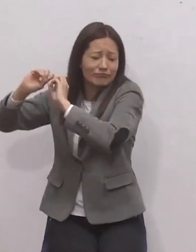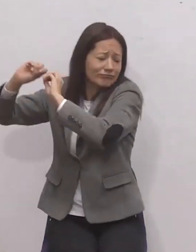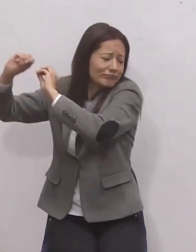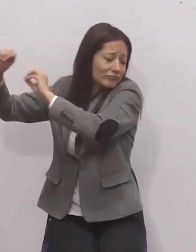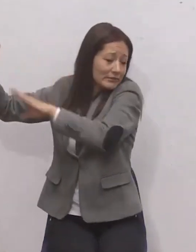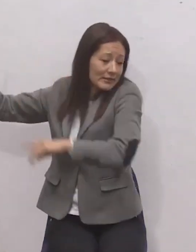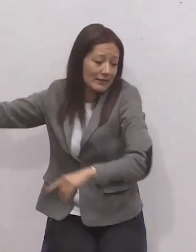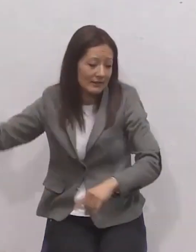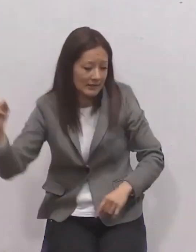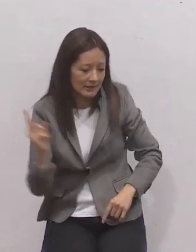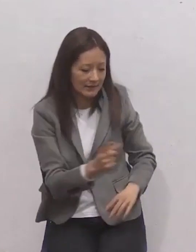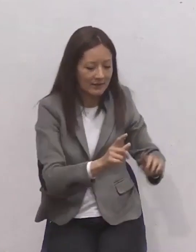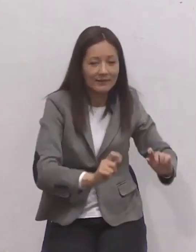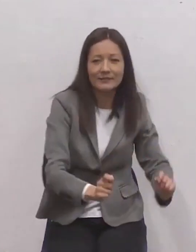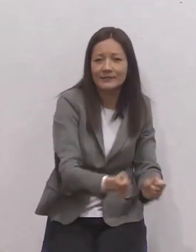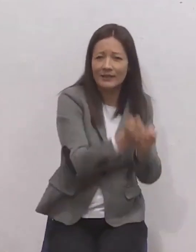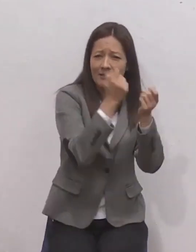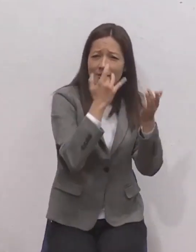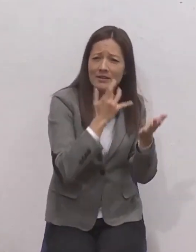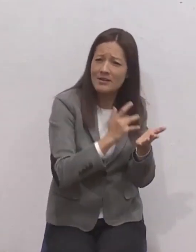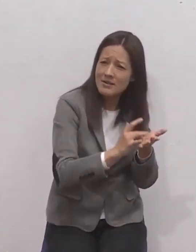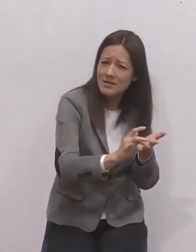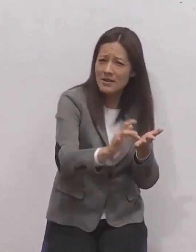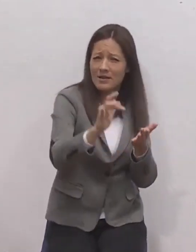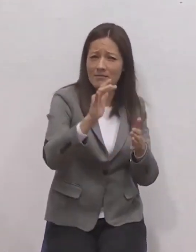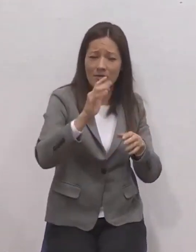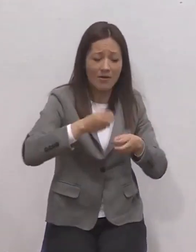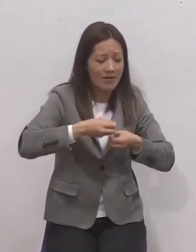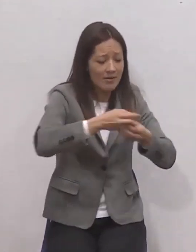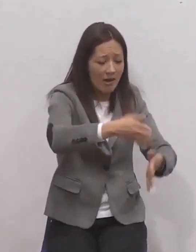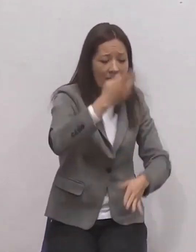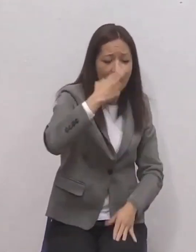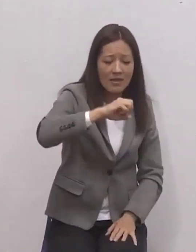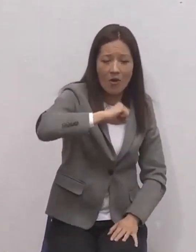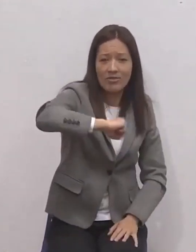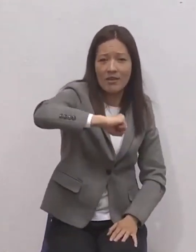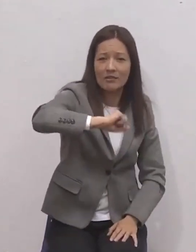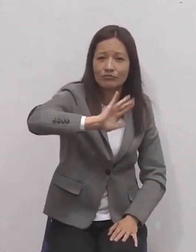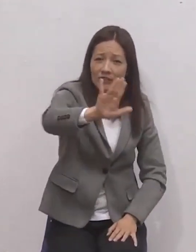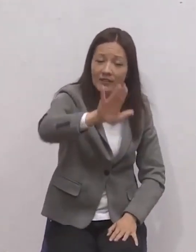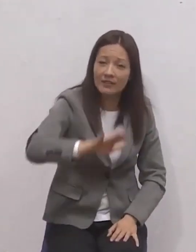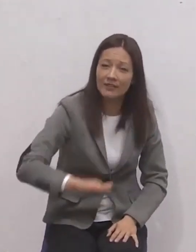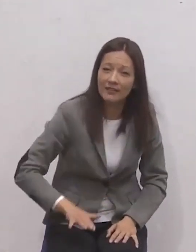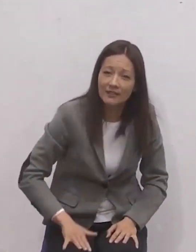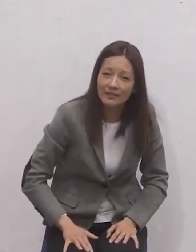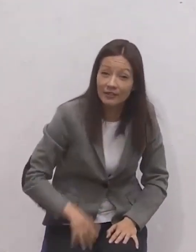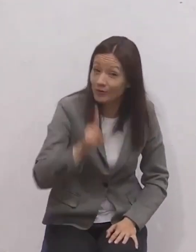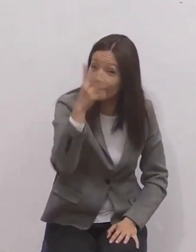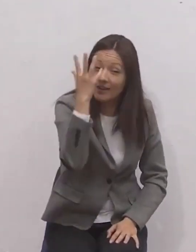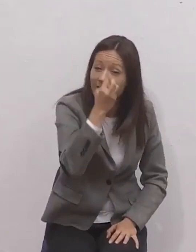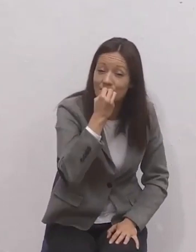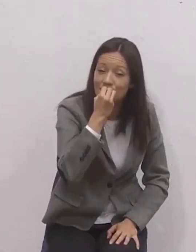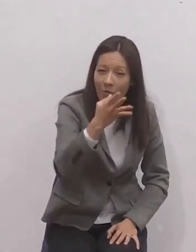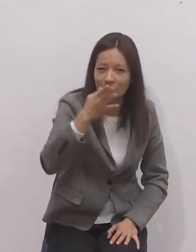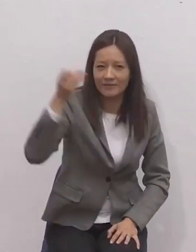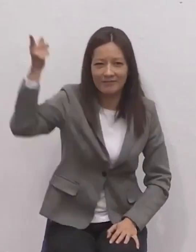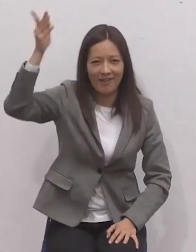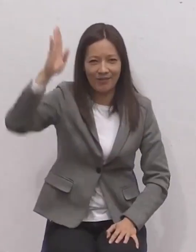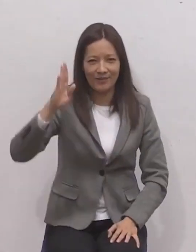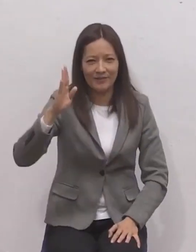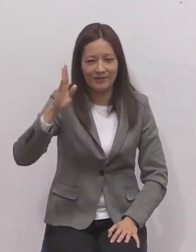para lavarlo, para ponerlo, para llamarlo hijo, para no avergonzarse de llamarlo hijo. Entonces usted es precioso para él. Pero